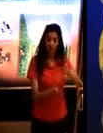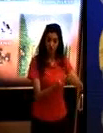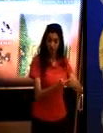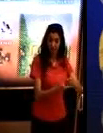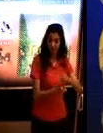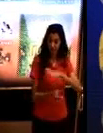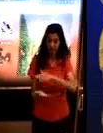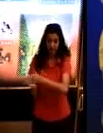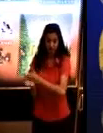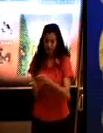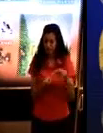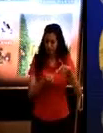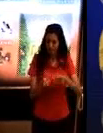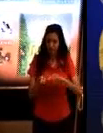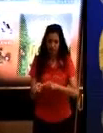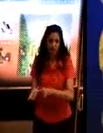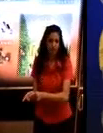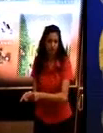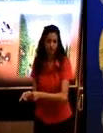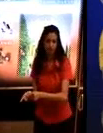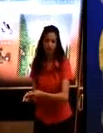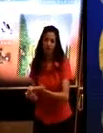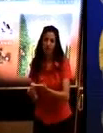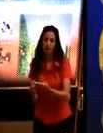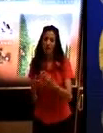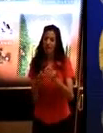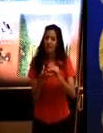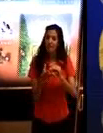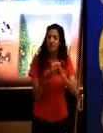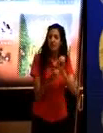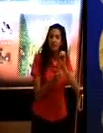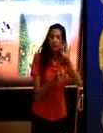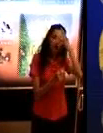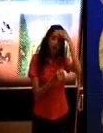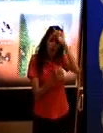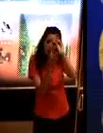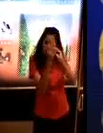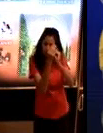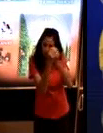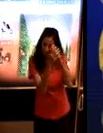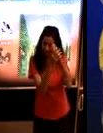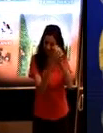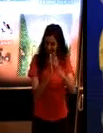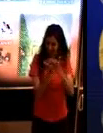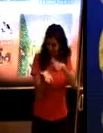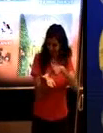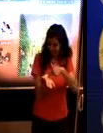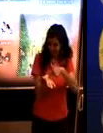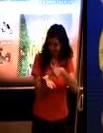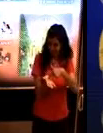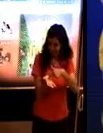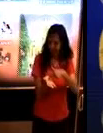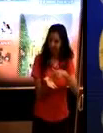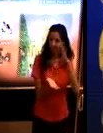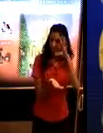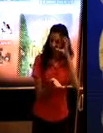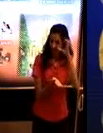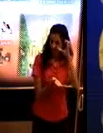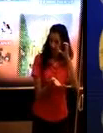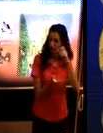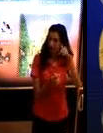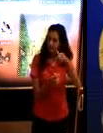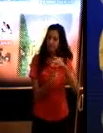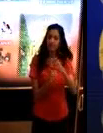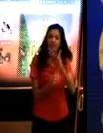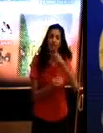pontífice de Roma, ¿verdad? De ese poder llamado el cuerno pequeño en las Sagradas Escrituras, que habría de realizar. Y Dios predijo